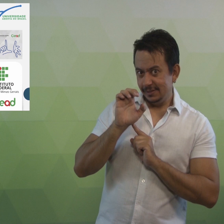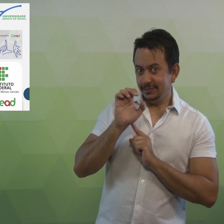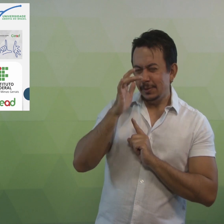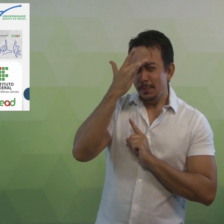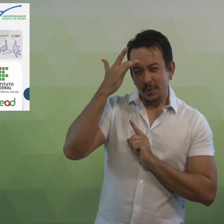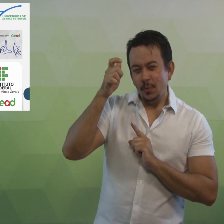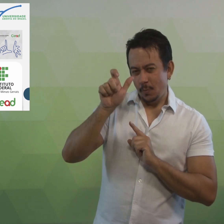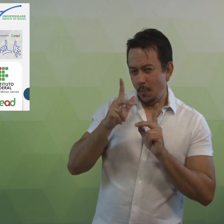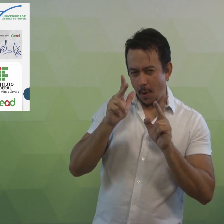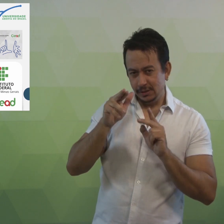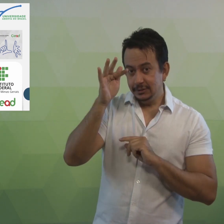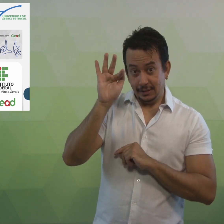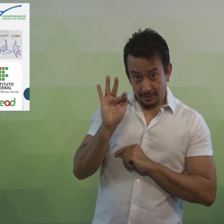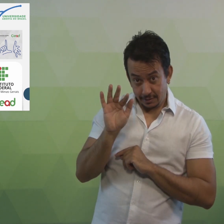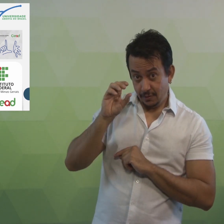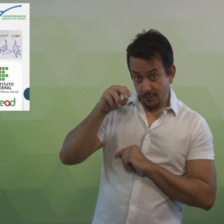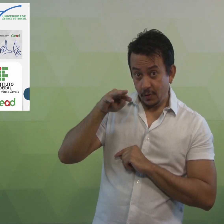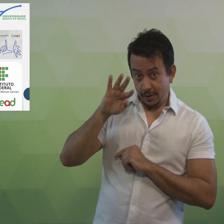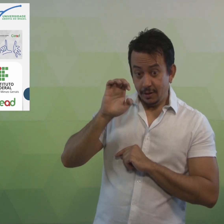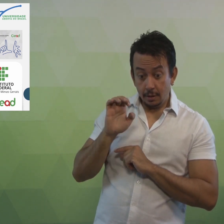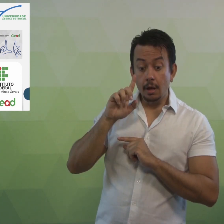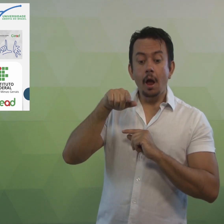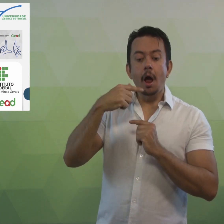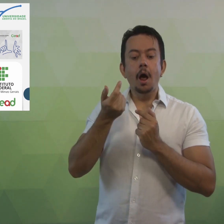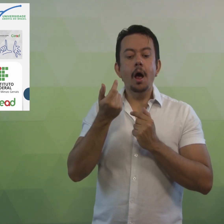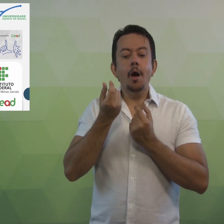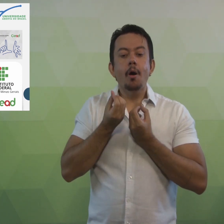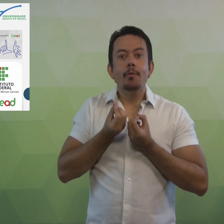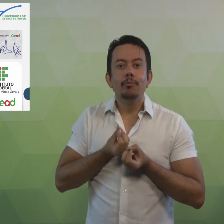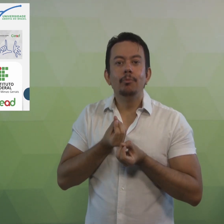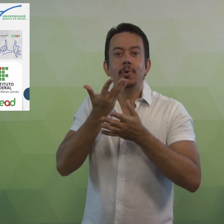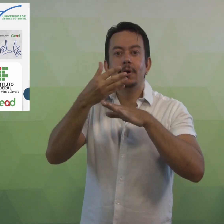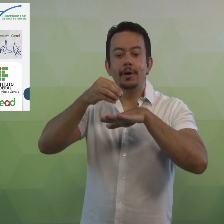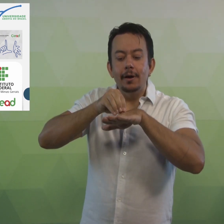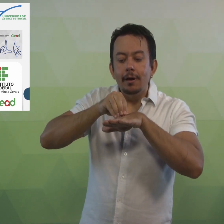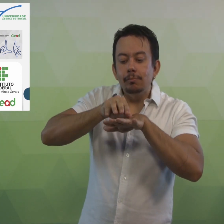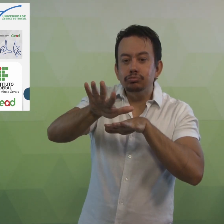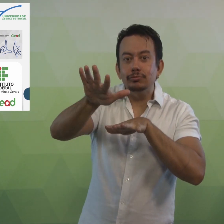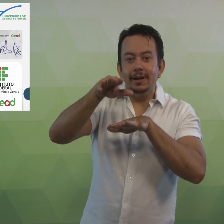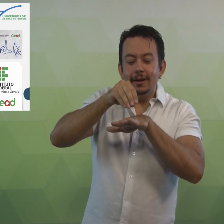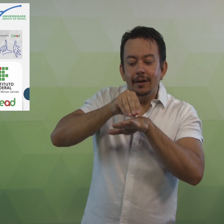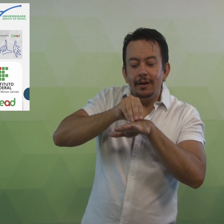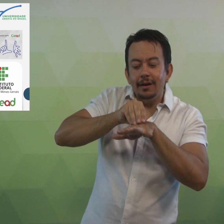Então, fonte é a pessoa que vai transmitir a mensagem, tá? Então, ela é o